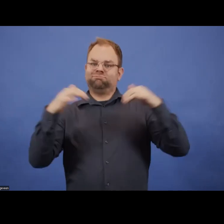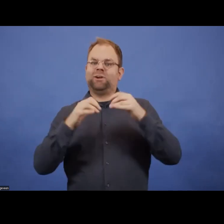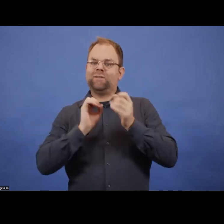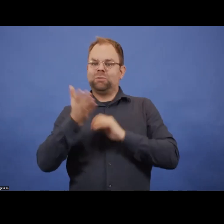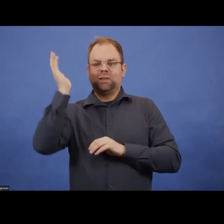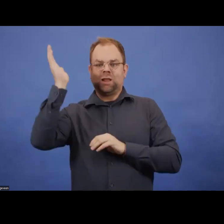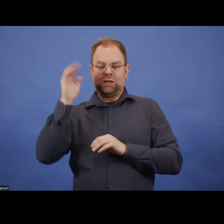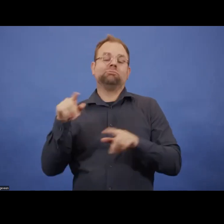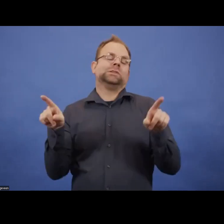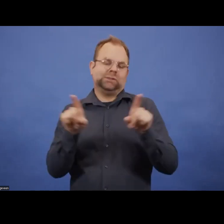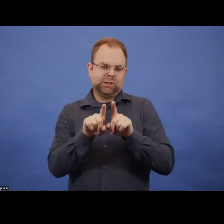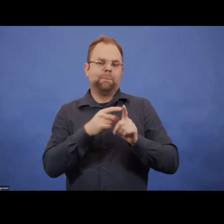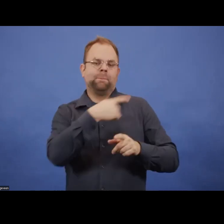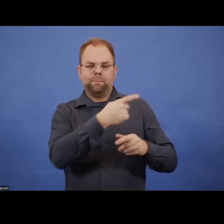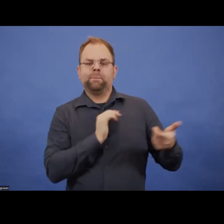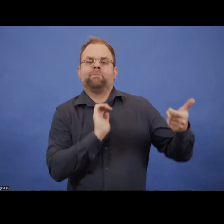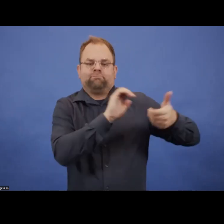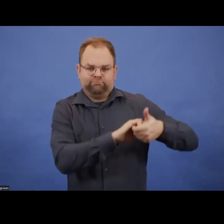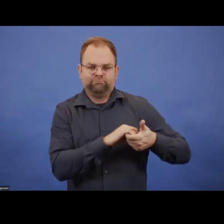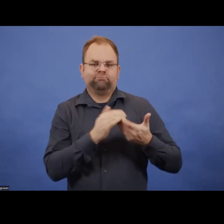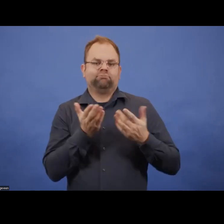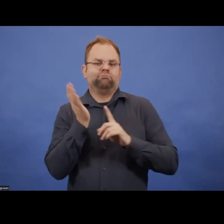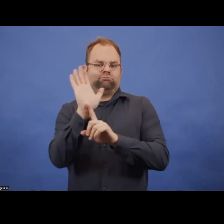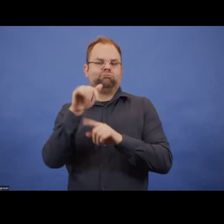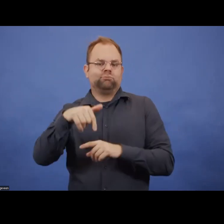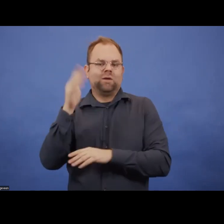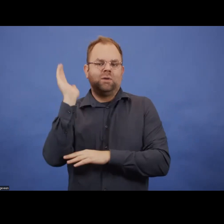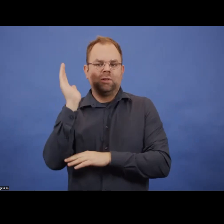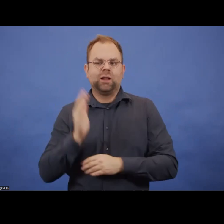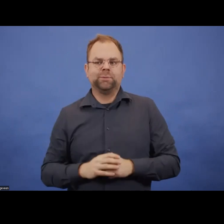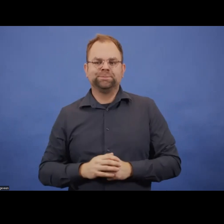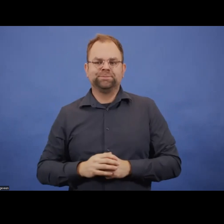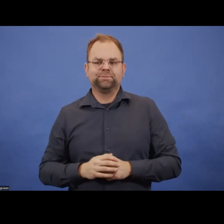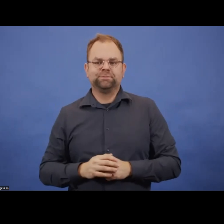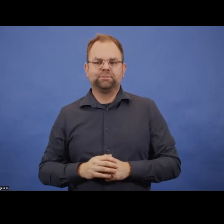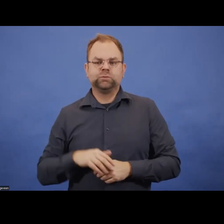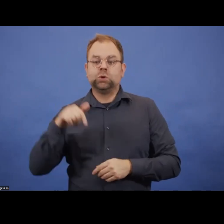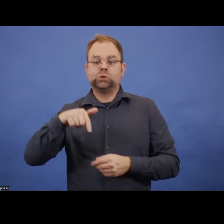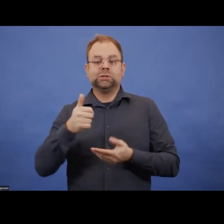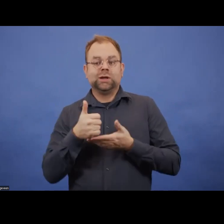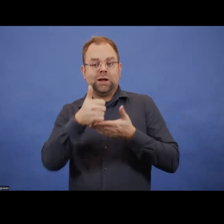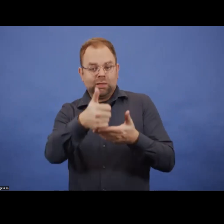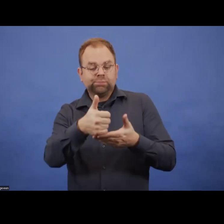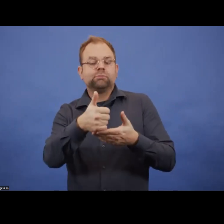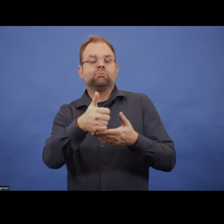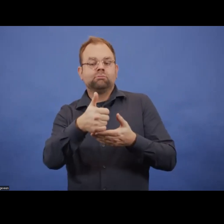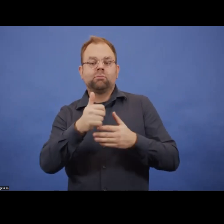sobre cómo participar en el Foro Global de Discapacidad.